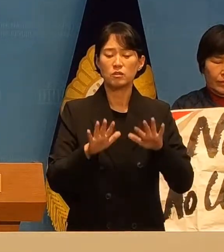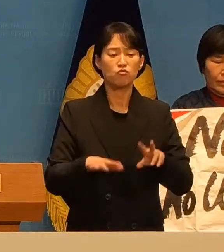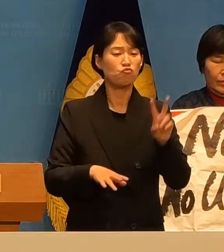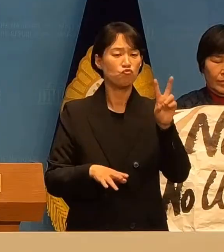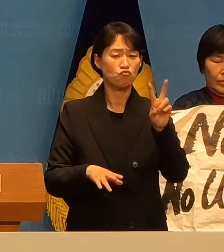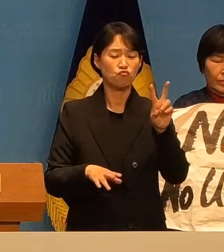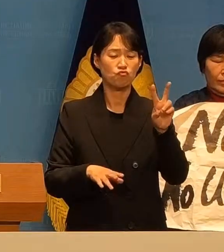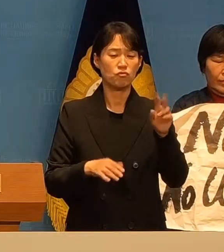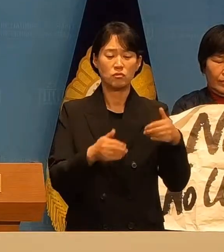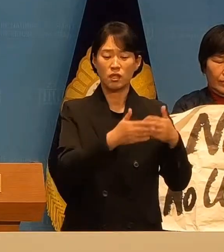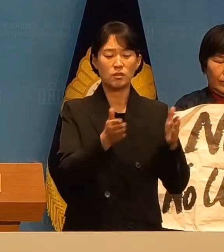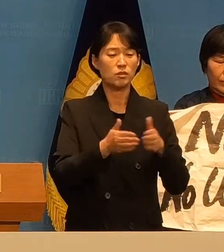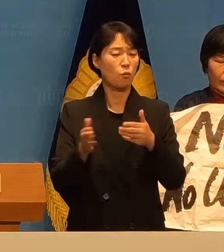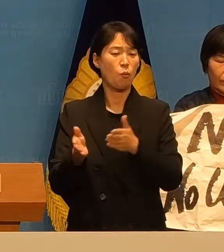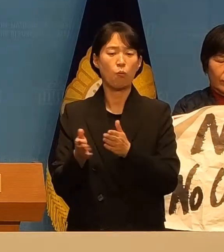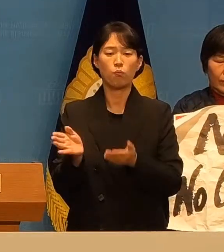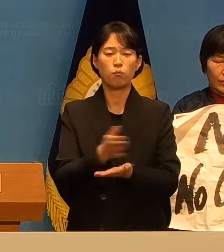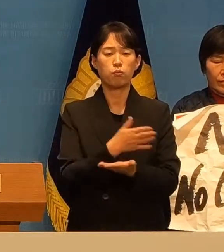않습니다. 그래서 사실상